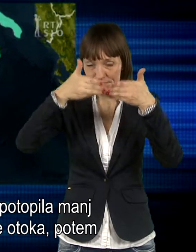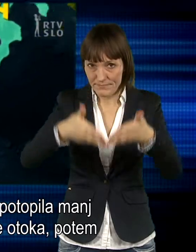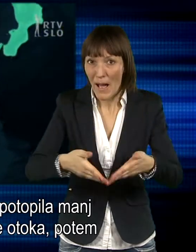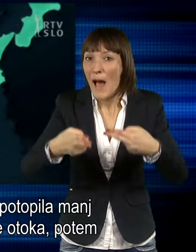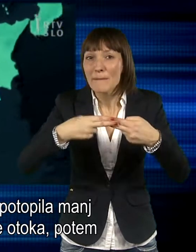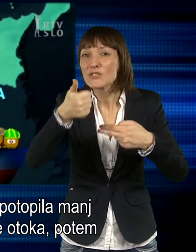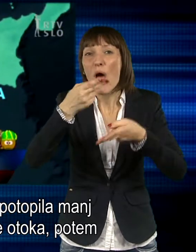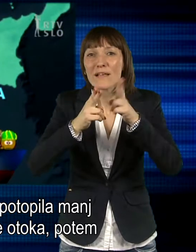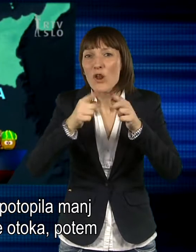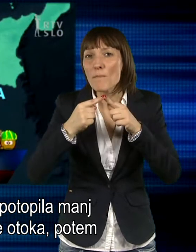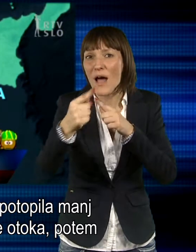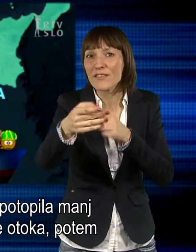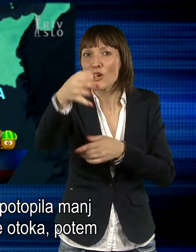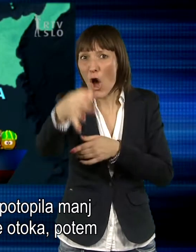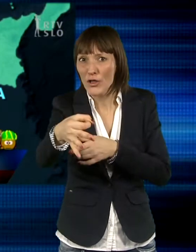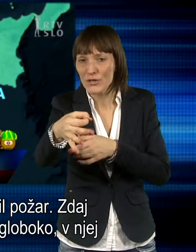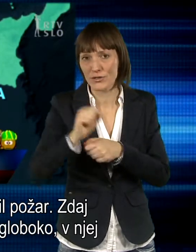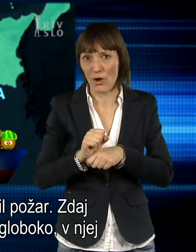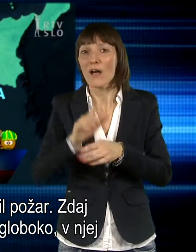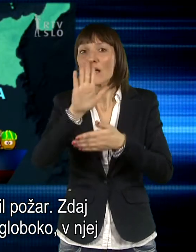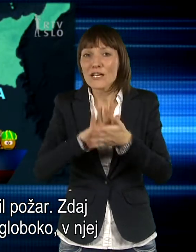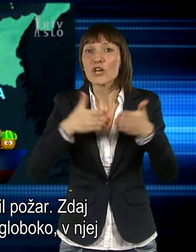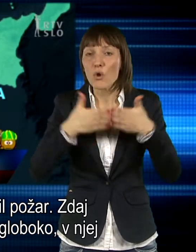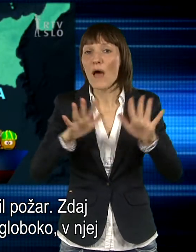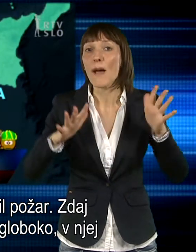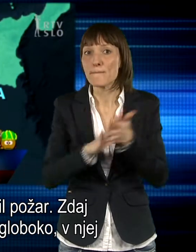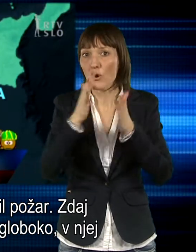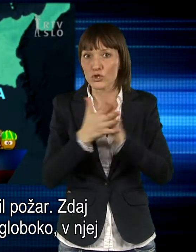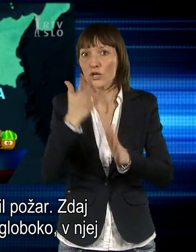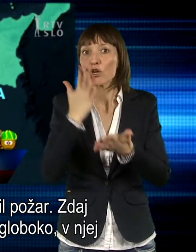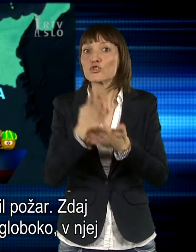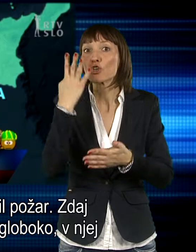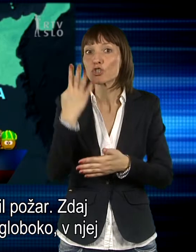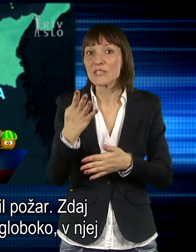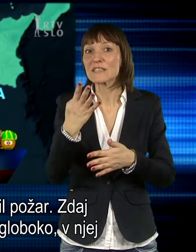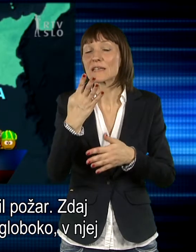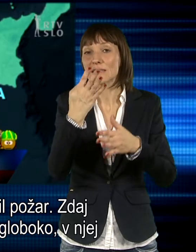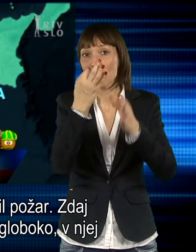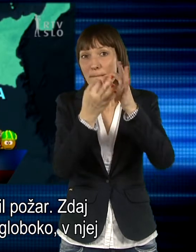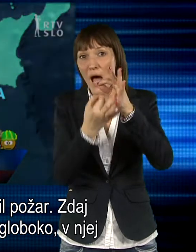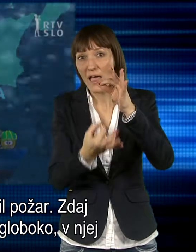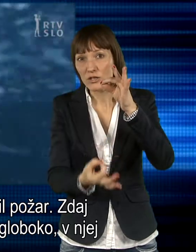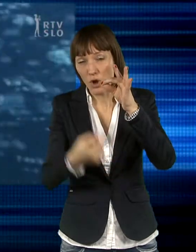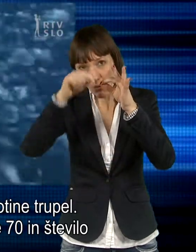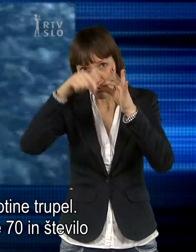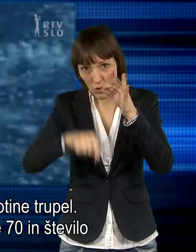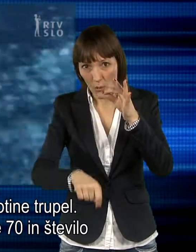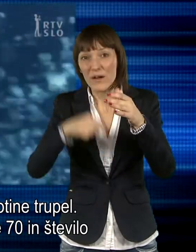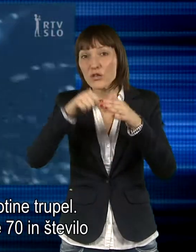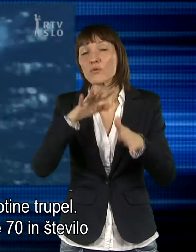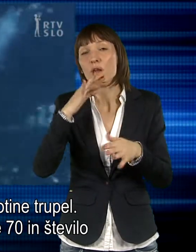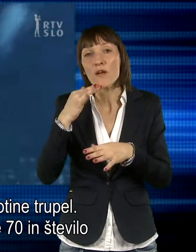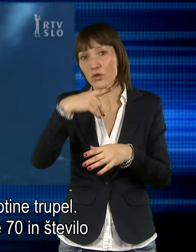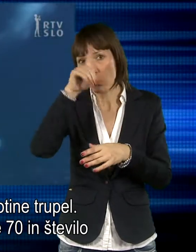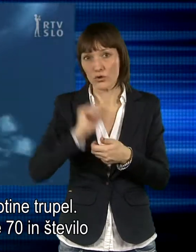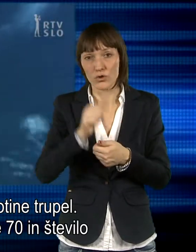manj kot kilometer od obale otoka, potem ko je na njej izbruhnil požar. Zdaj leži dobrih 40 metrov globoko, v njej pa naj bi bilo na